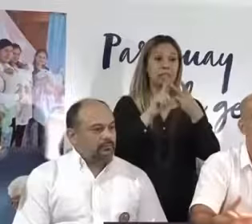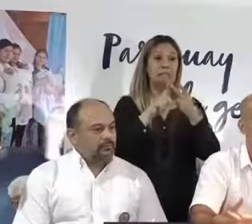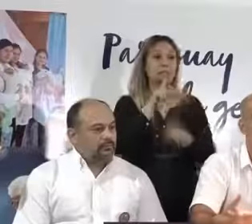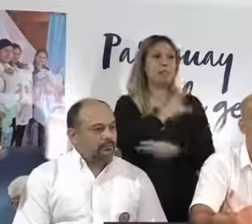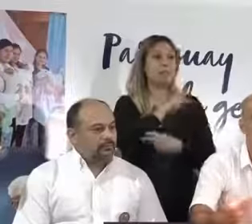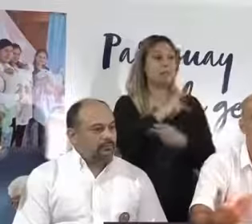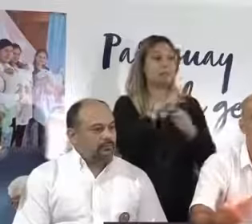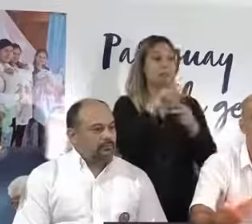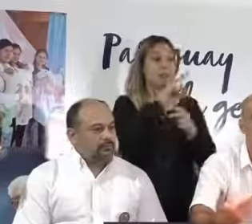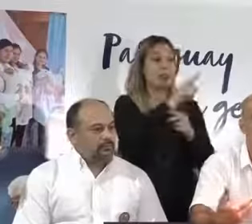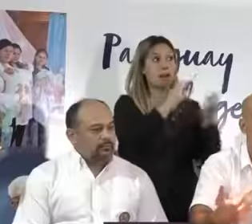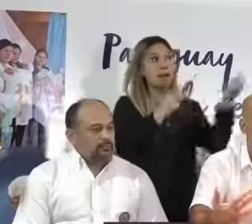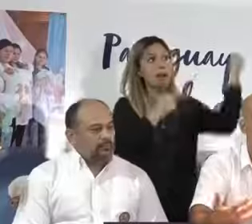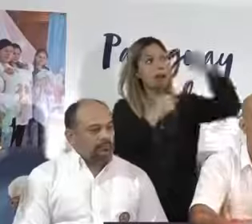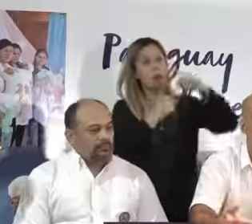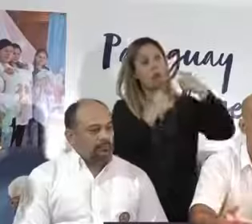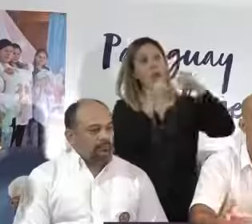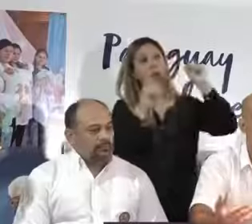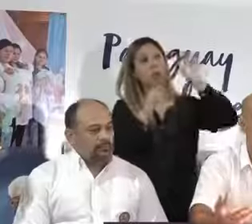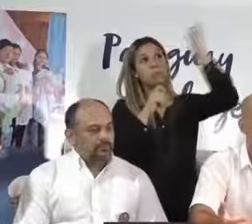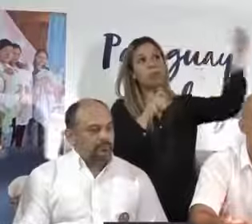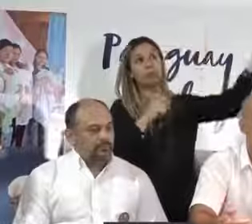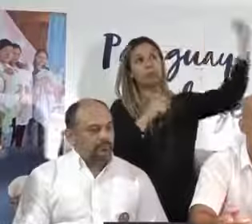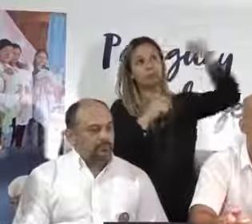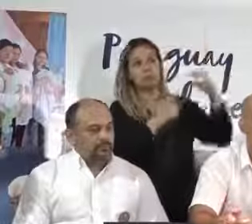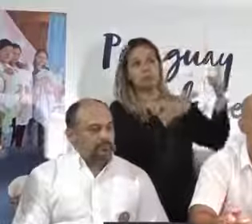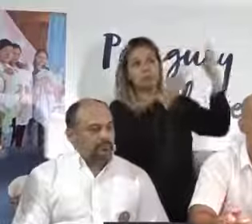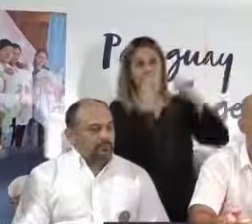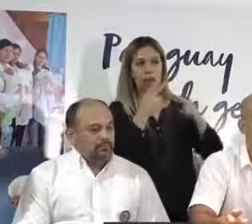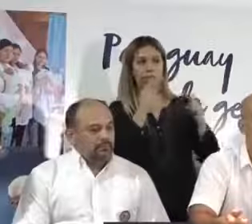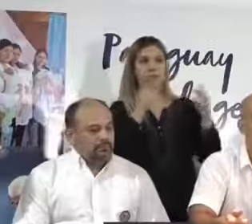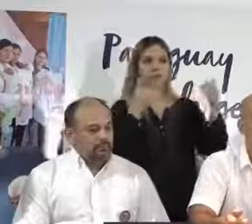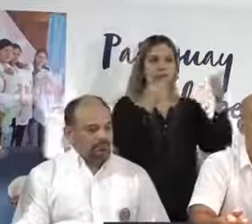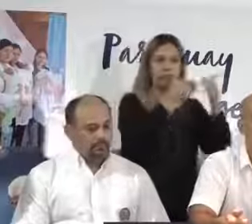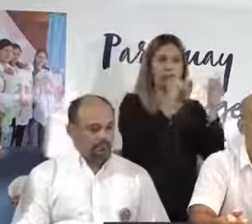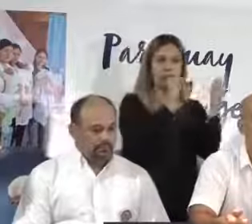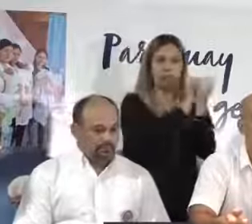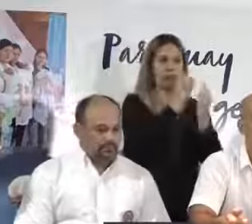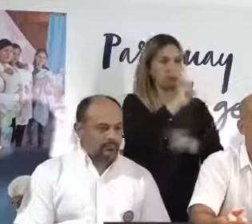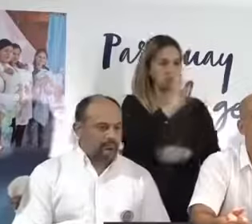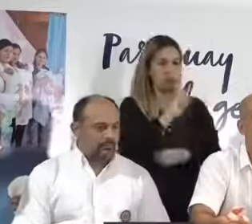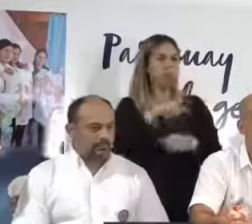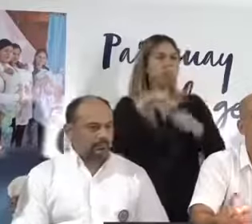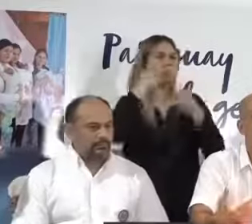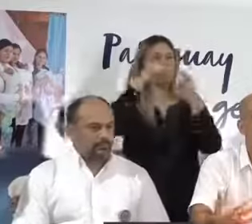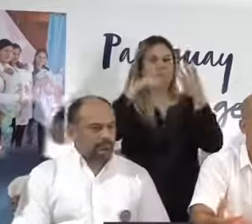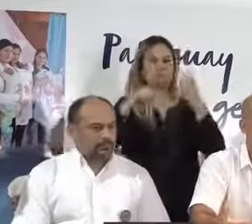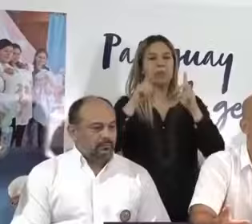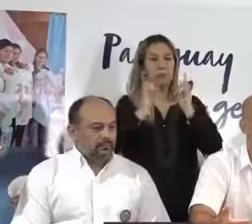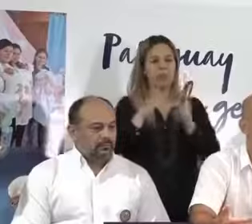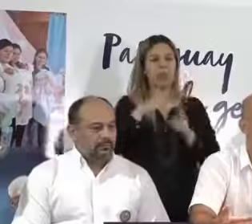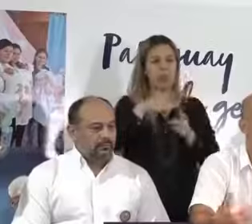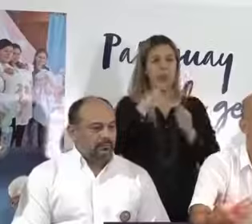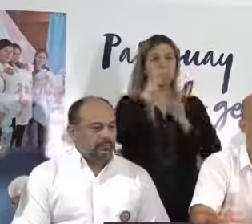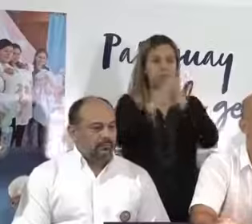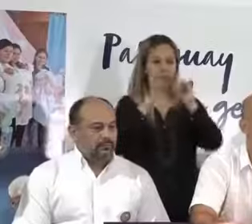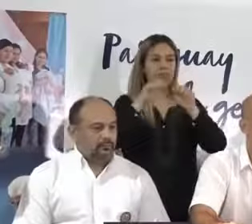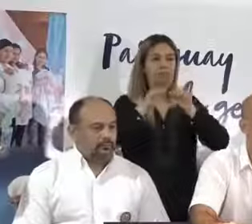cuadros infecciosos respiratorios, aunque parezcan leves. También vamos a ir examinando otras